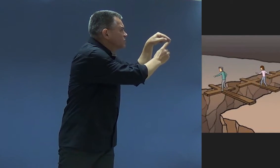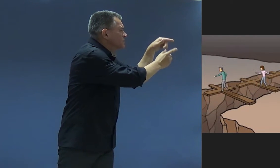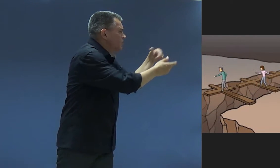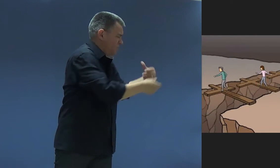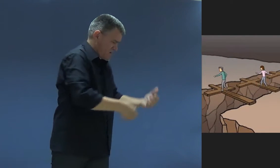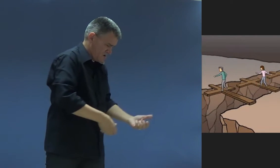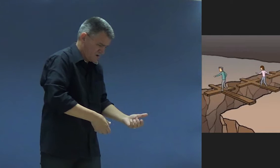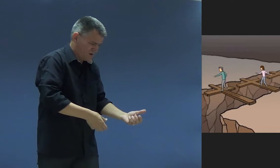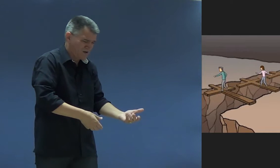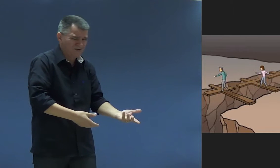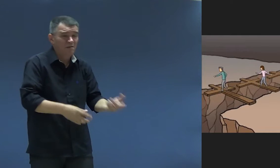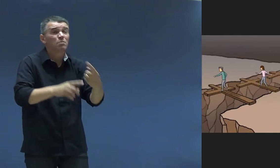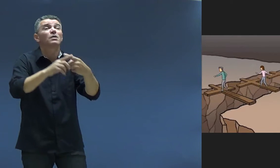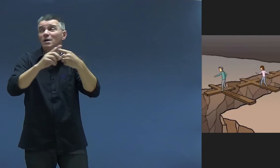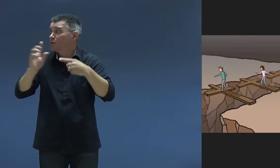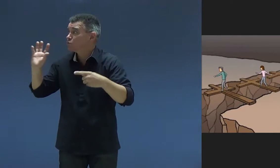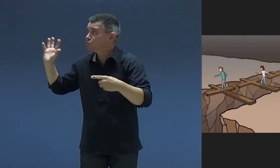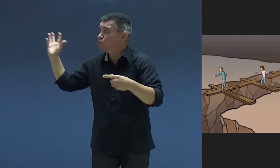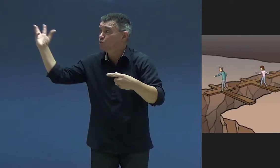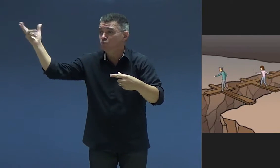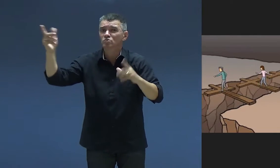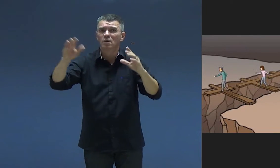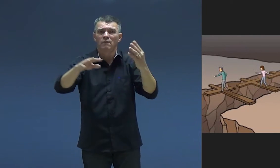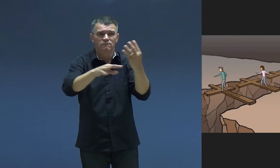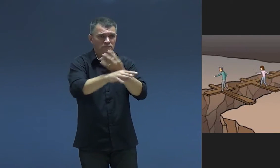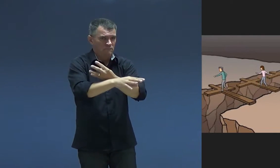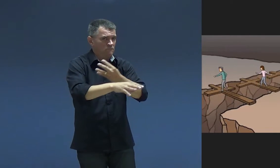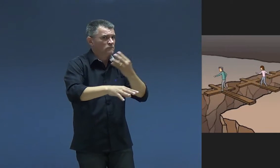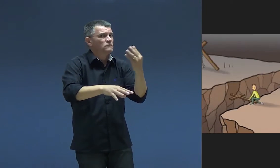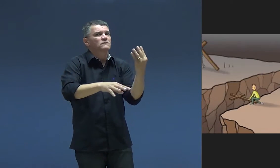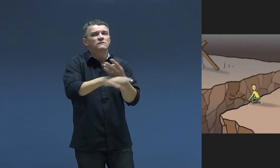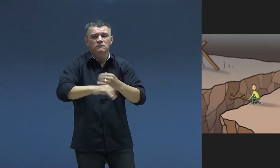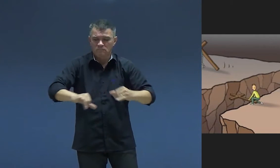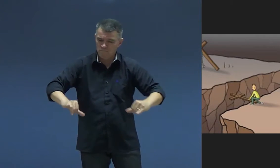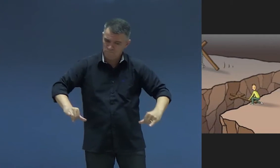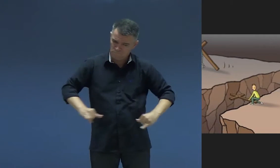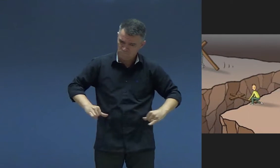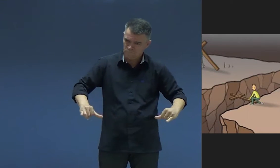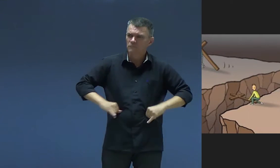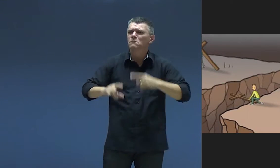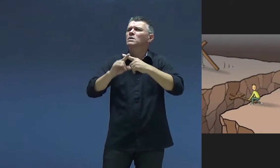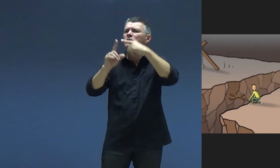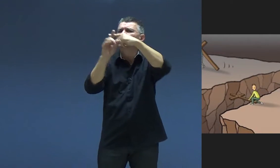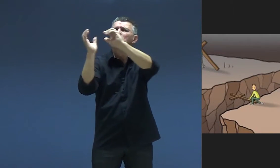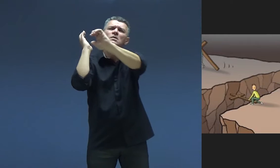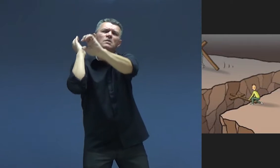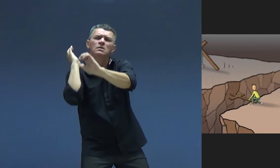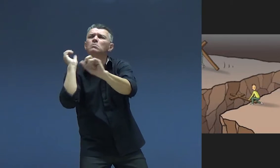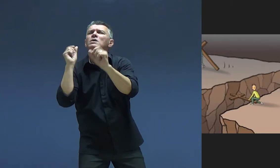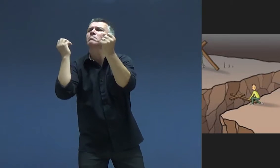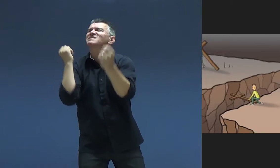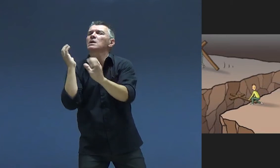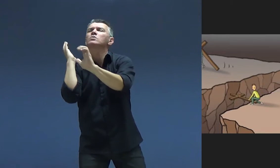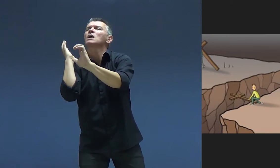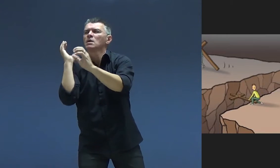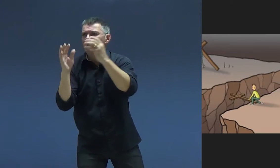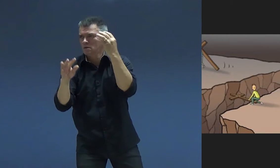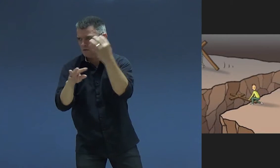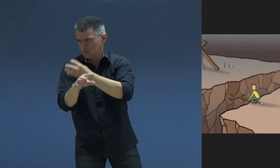do outro lado, e a minha cruz não dá. Porque todo mundo ali suportou, aguentou, sofreu. O que que